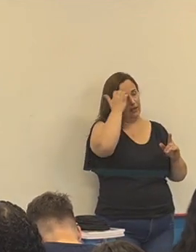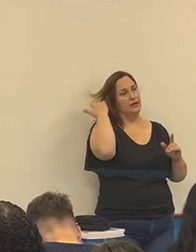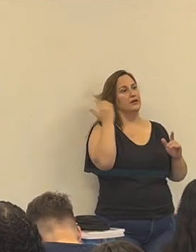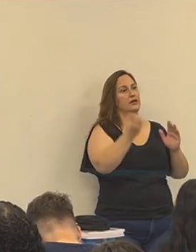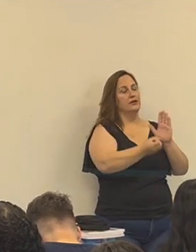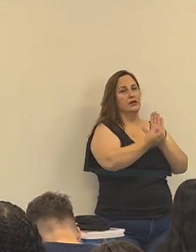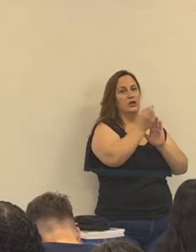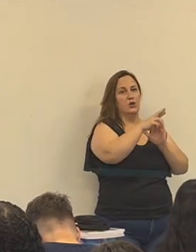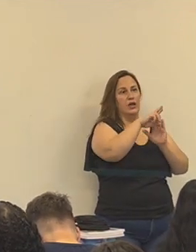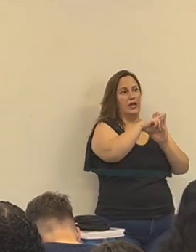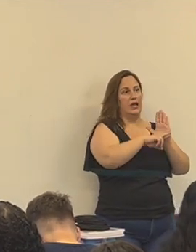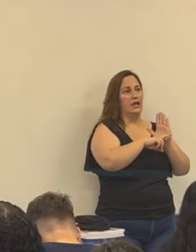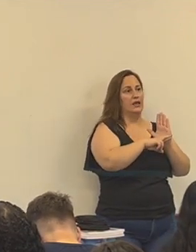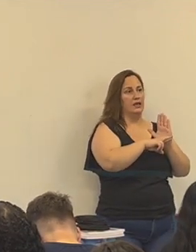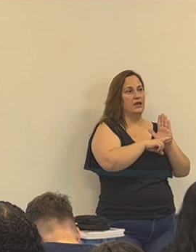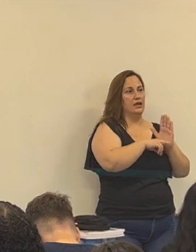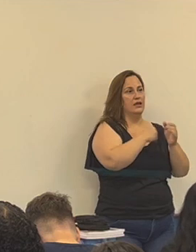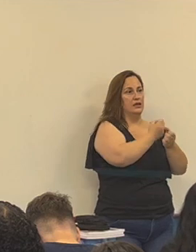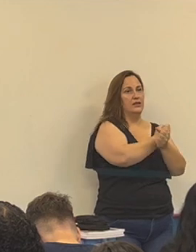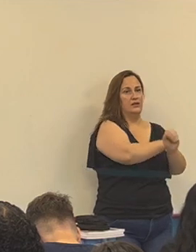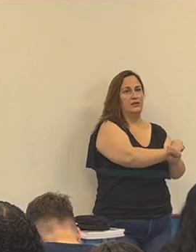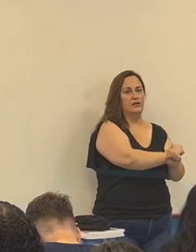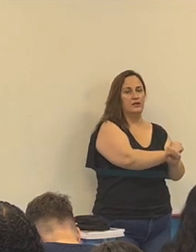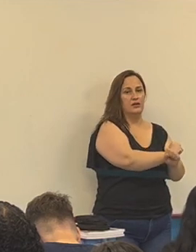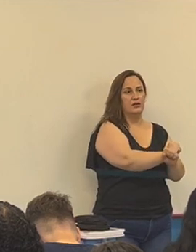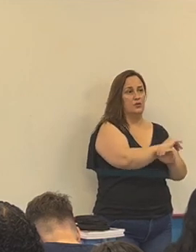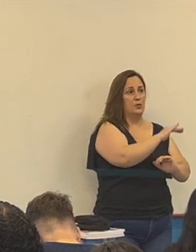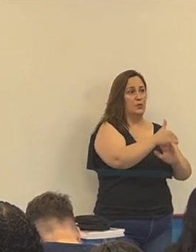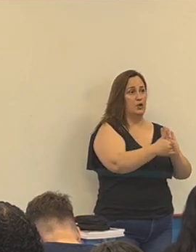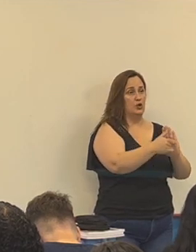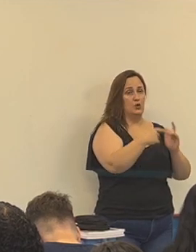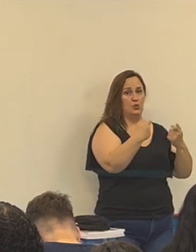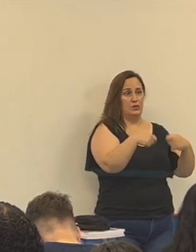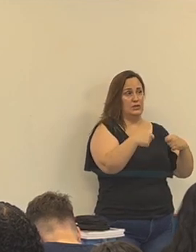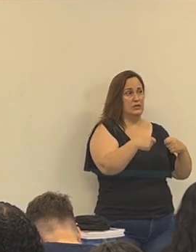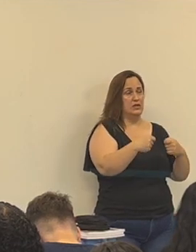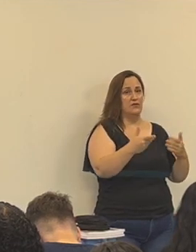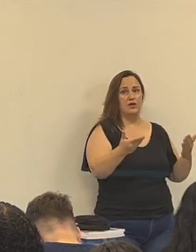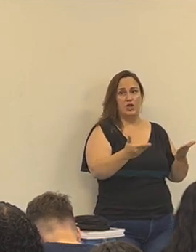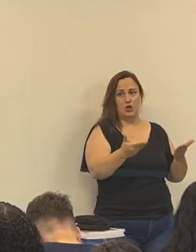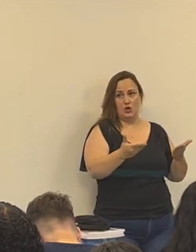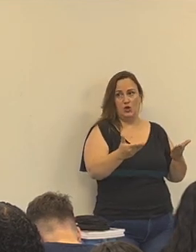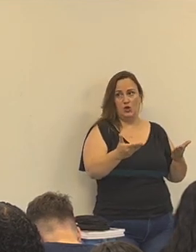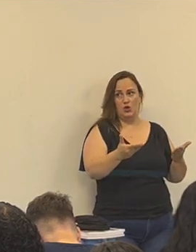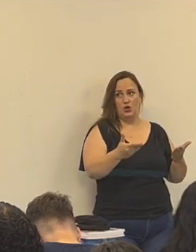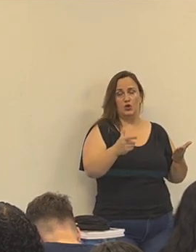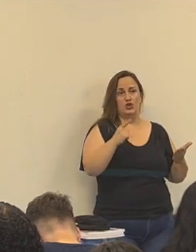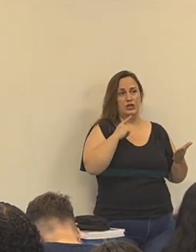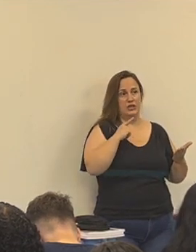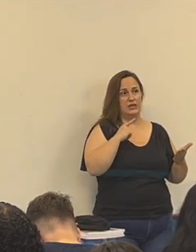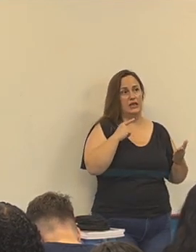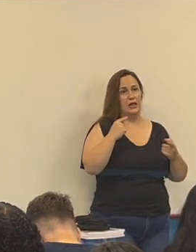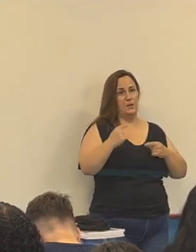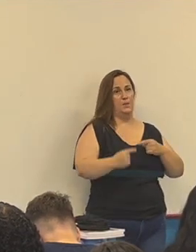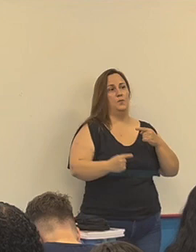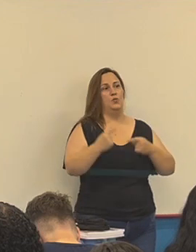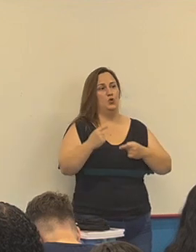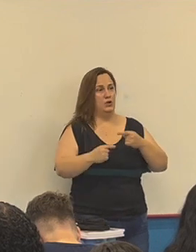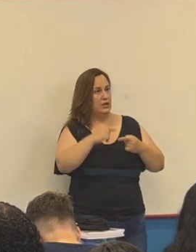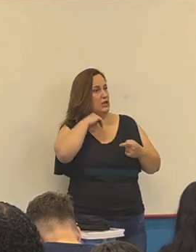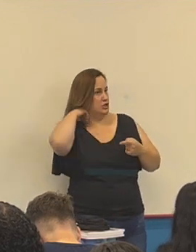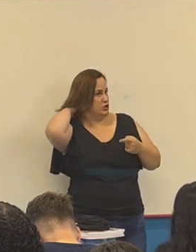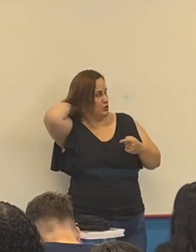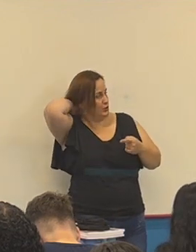regularizou e usou a escravidão para todos os seus interesses, e hoje em dia você tem políticos,